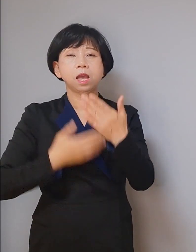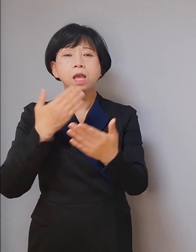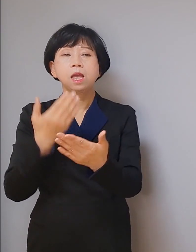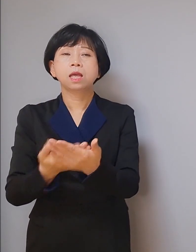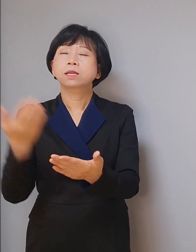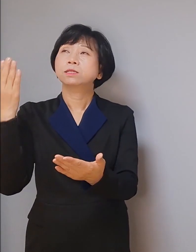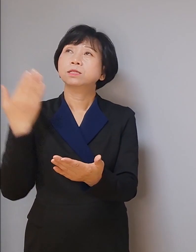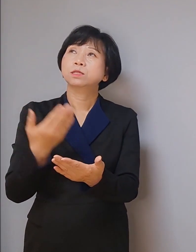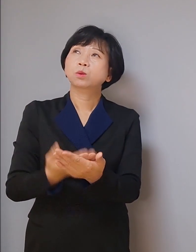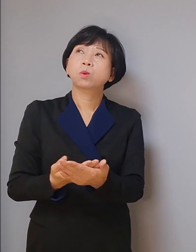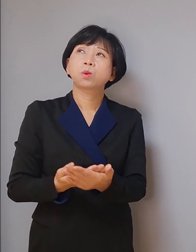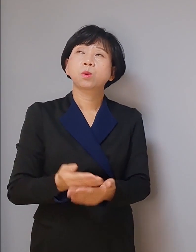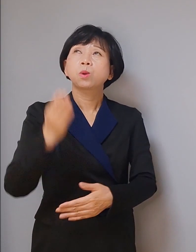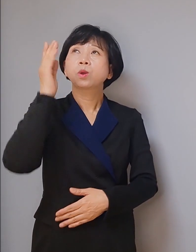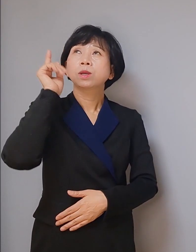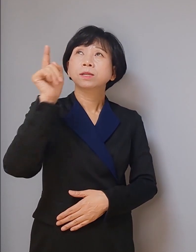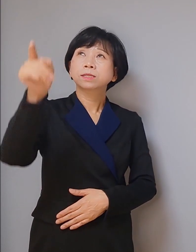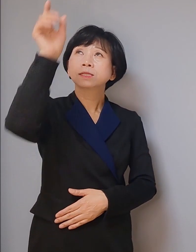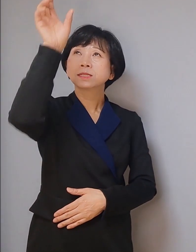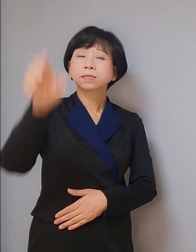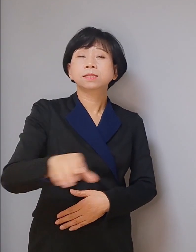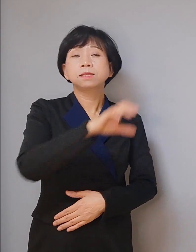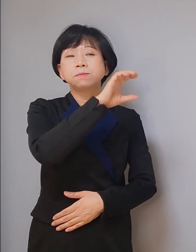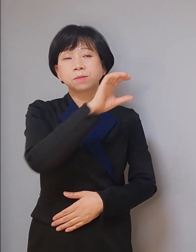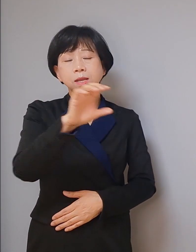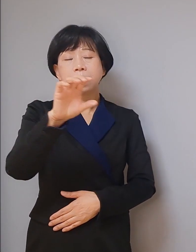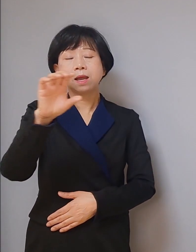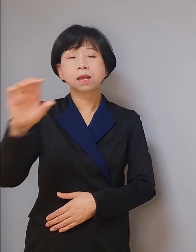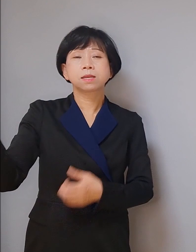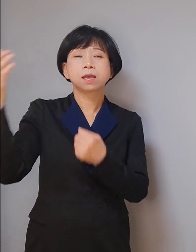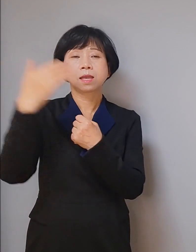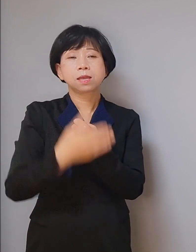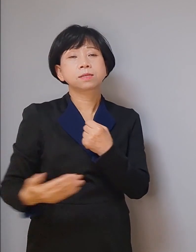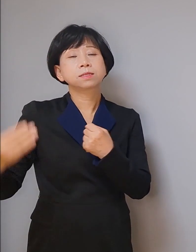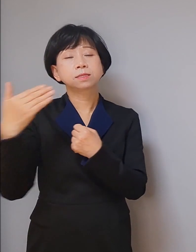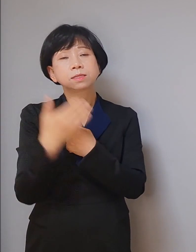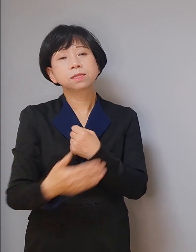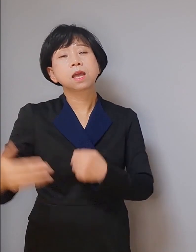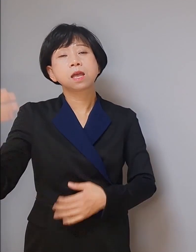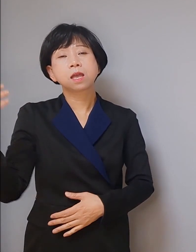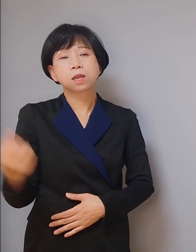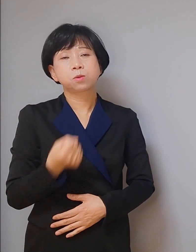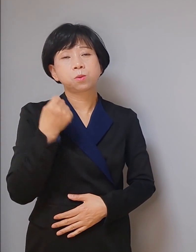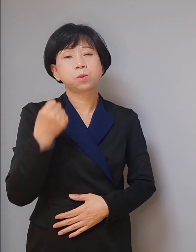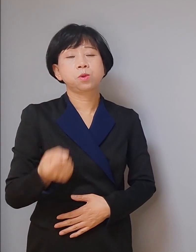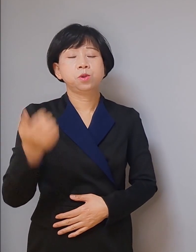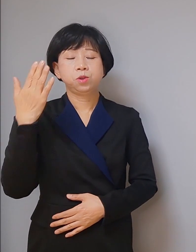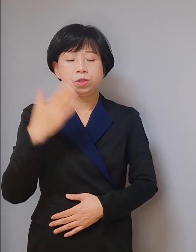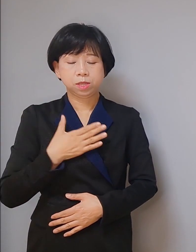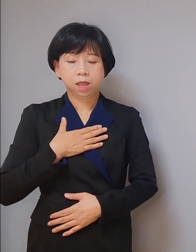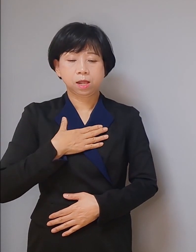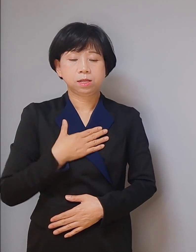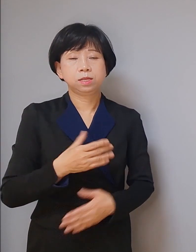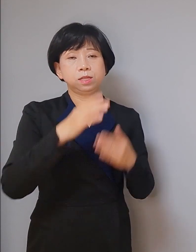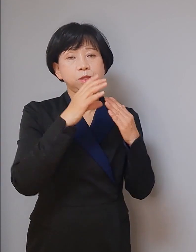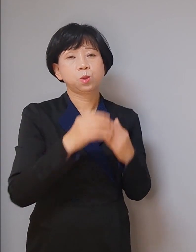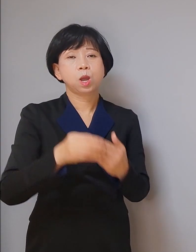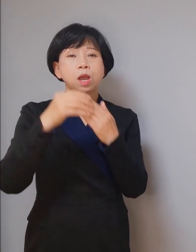기억하게 하시고 그 십자가의 은혜로